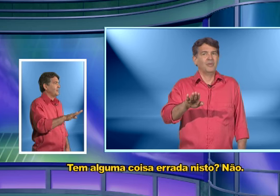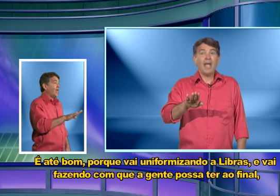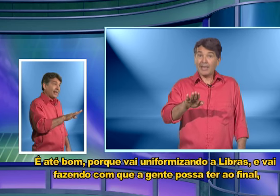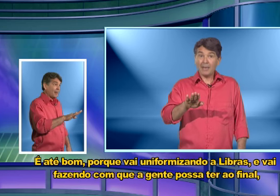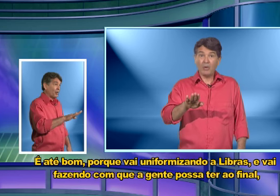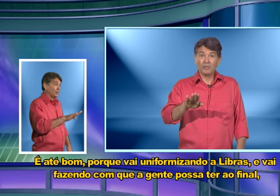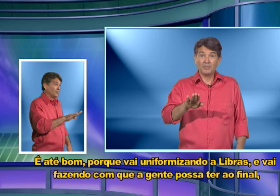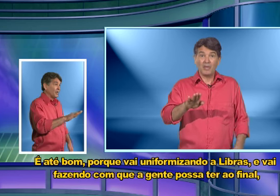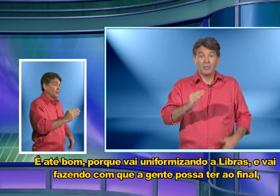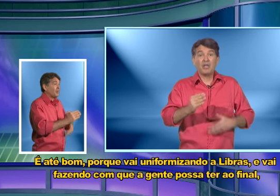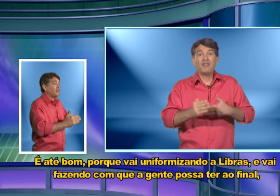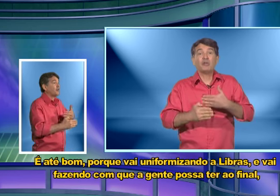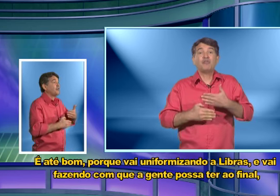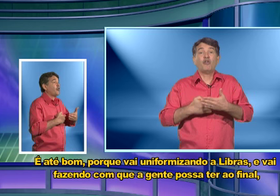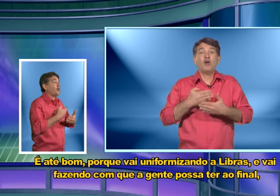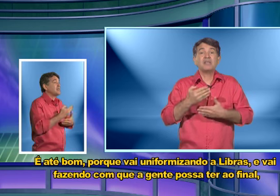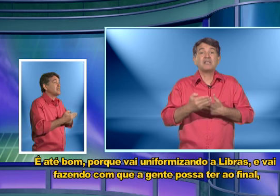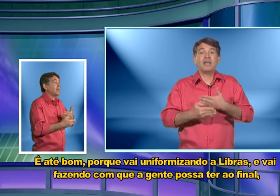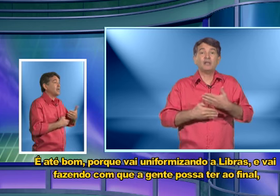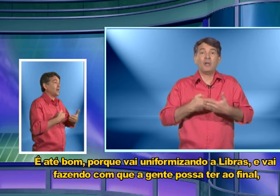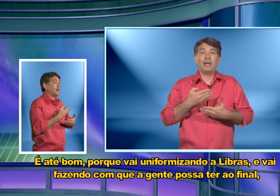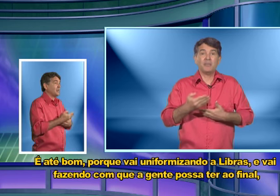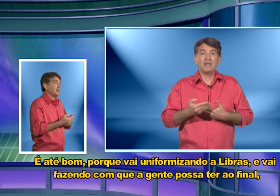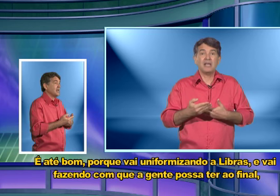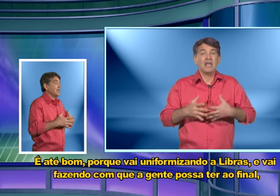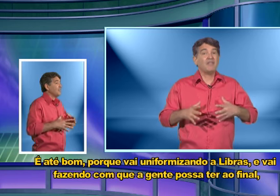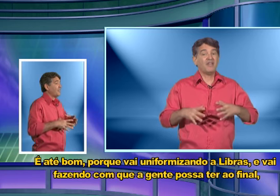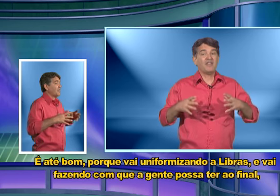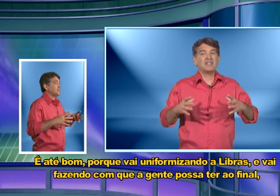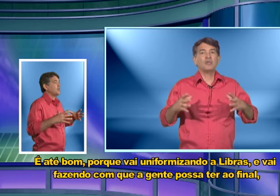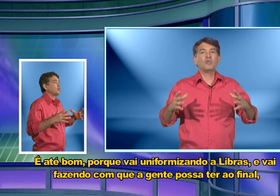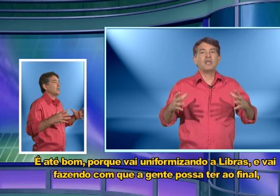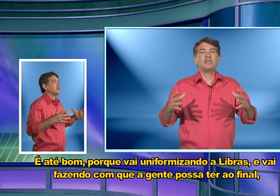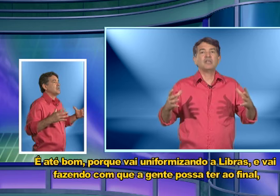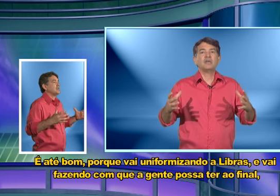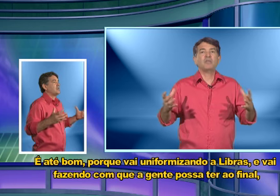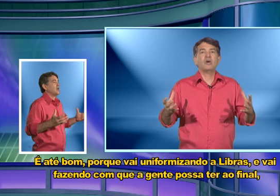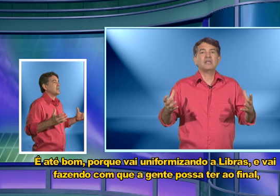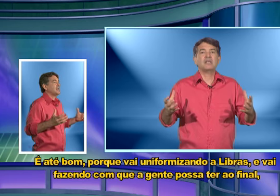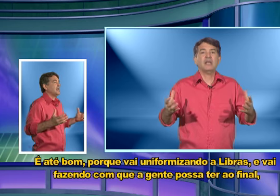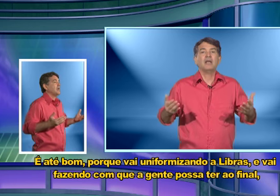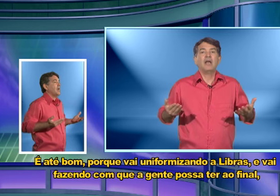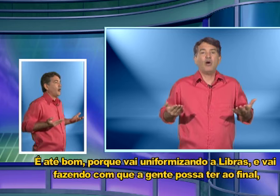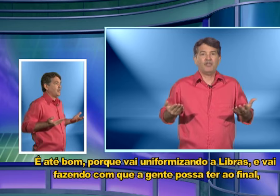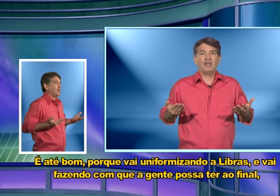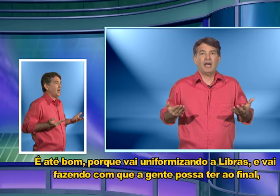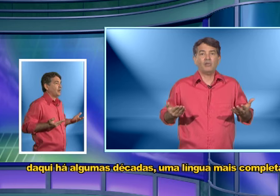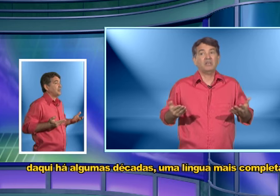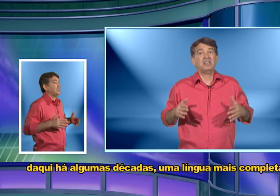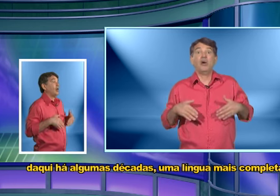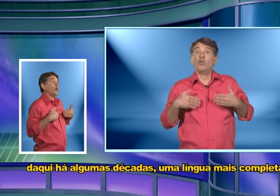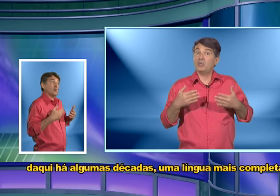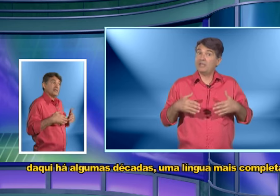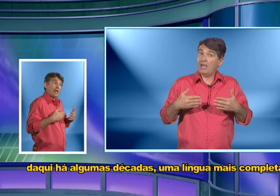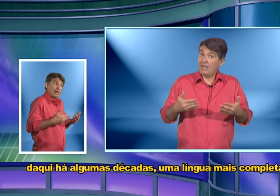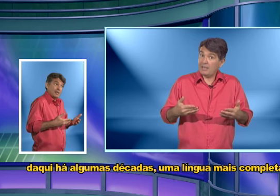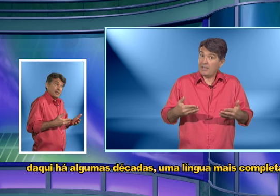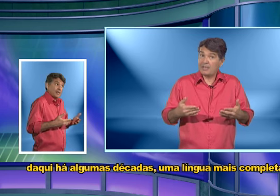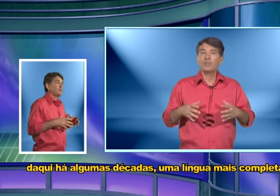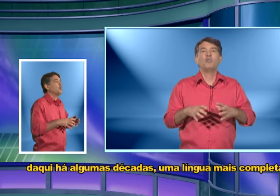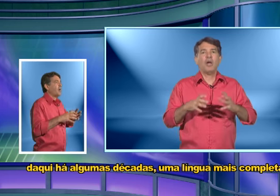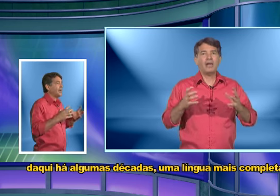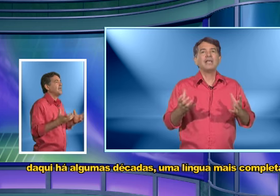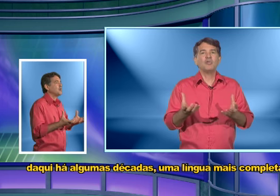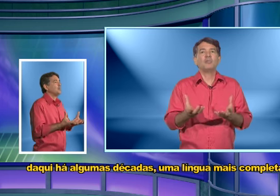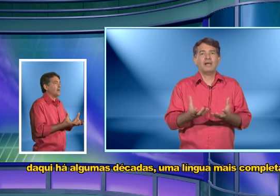Não. É até bom, porque vai uniformizando a Libras e vai fazendo com que a gente possa ter, ao final, daqui a algumas